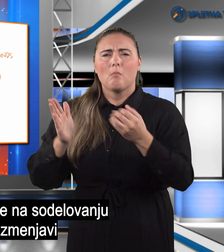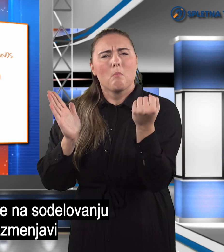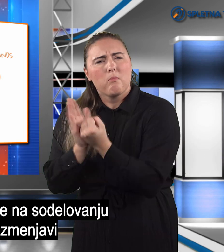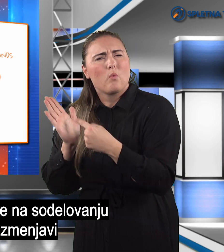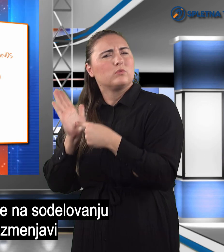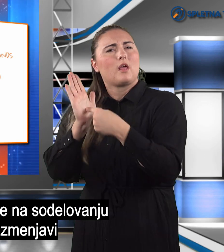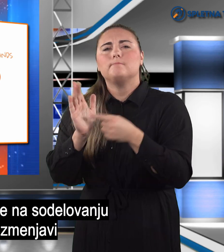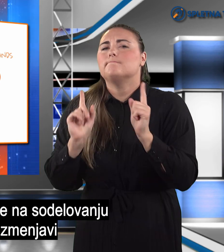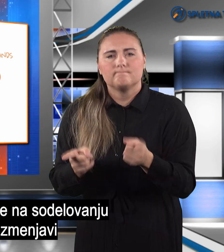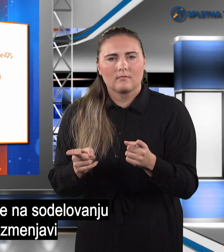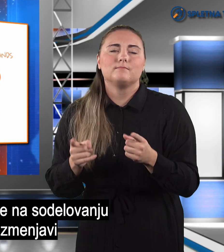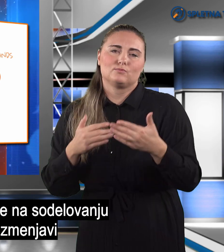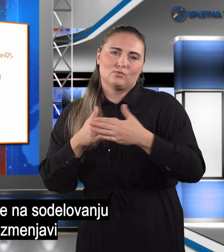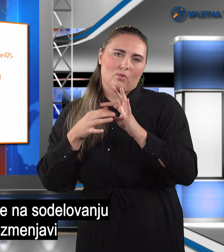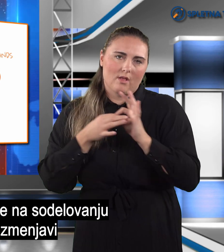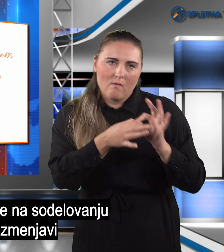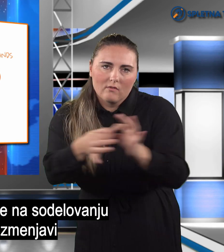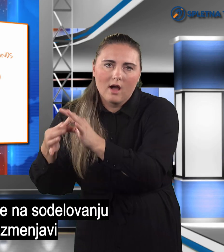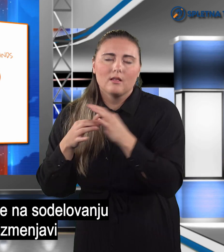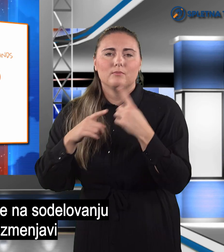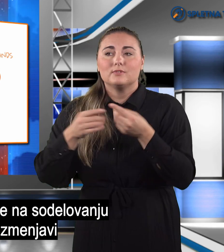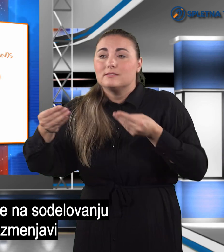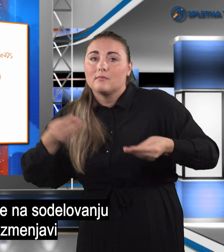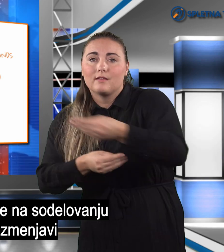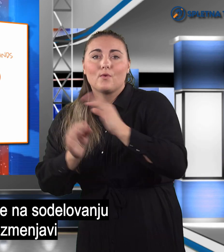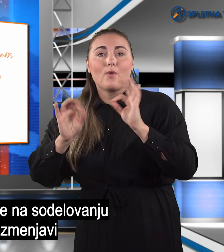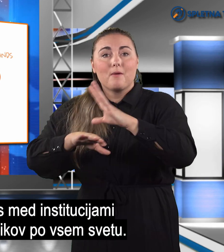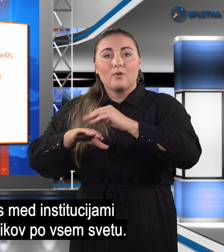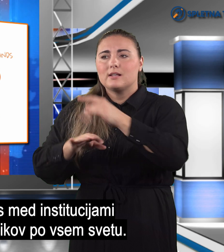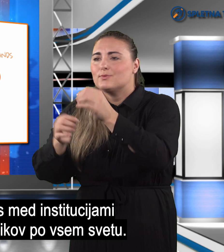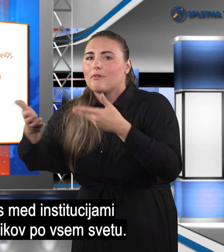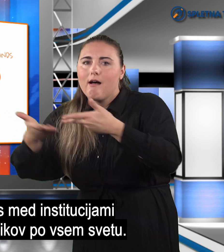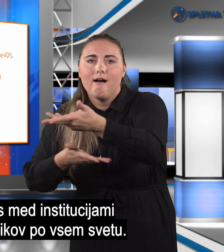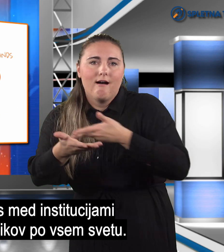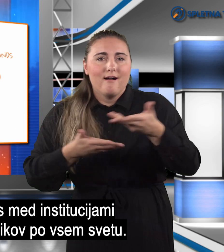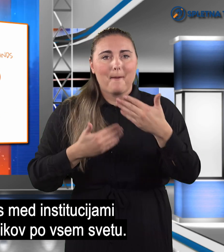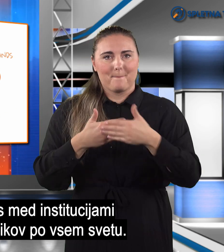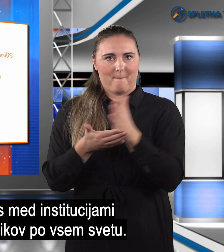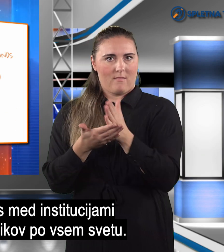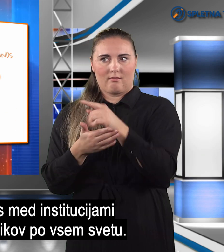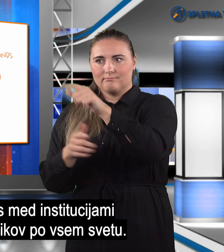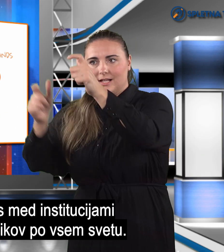Poudarek je na sodelovanju in izmenjavi dobrih praks med institucijami znakovnih jezikov po vsem svetu.